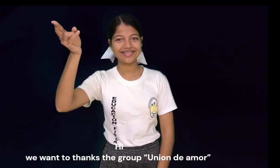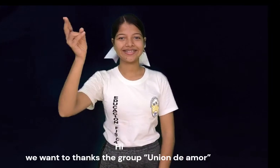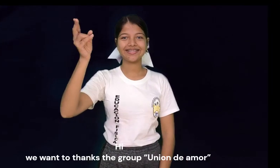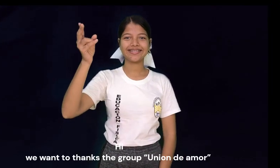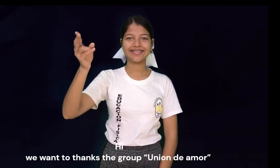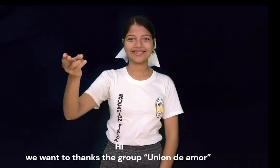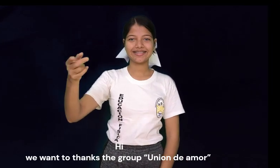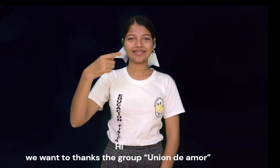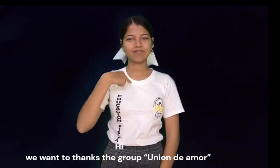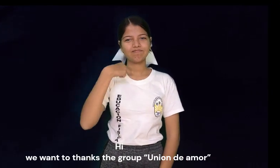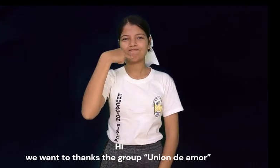Hola.